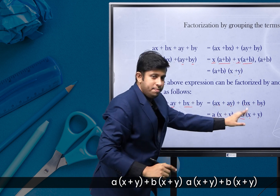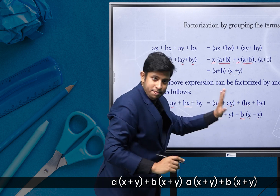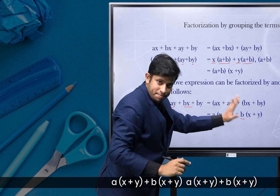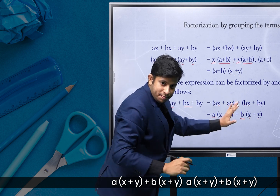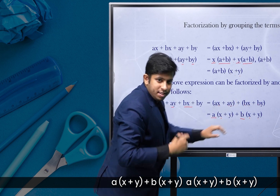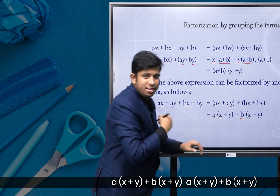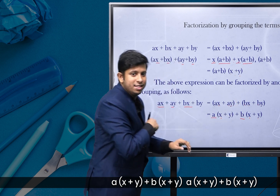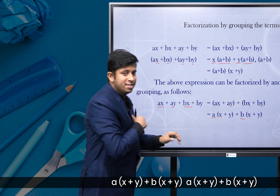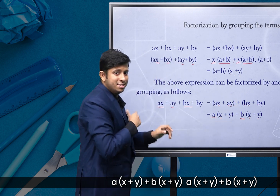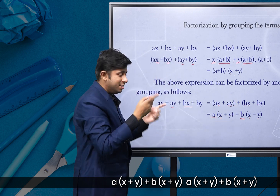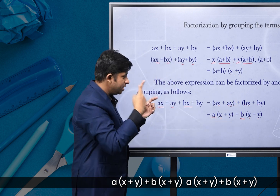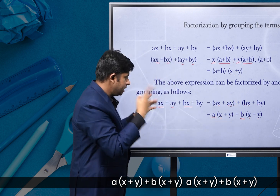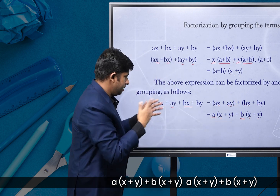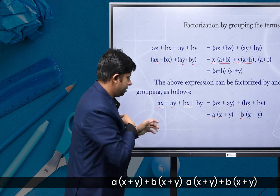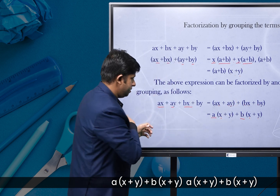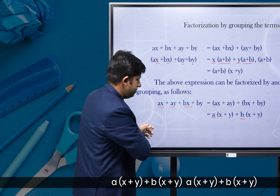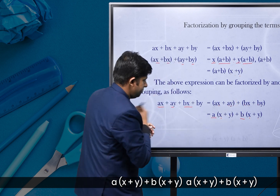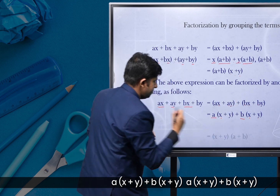b x अधिक y.